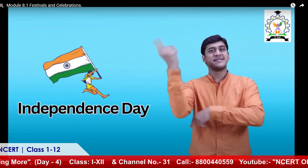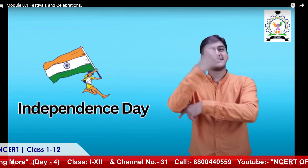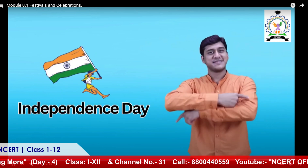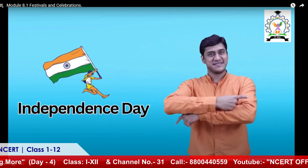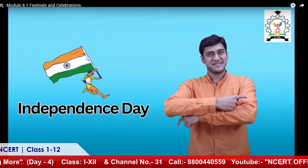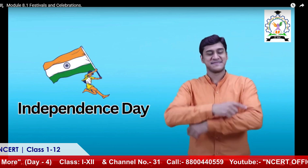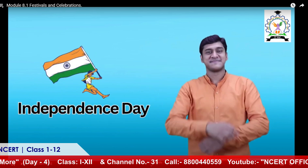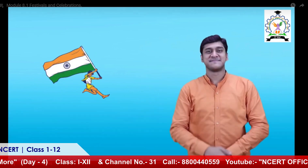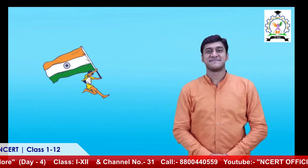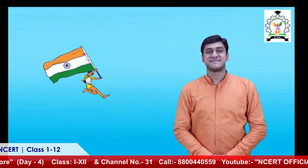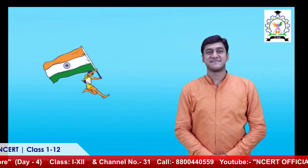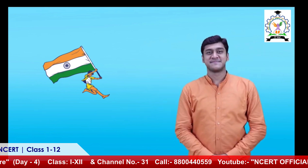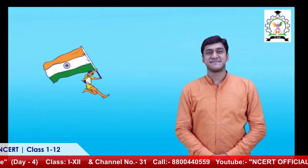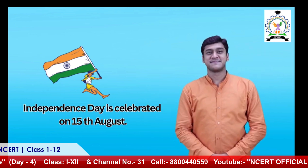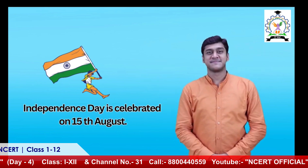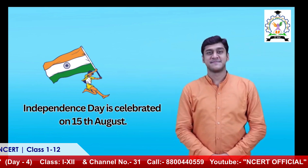स्वतंत्रता दिवस।